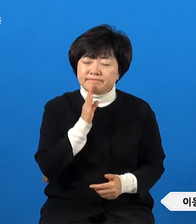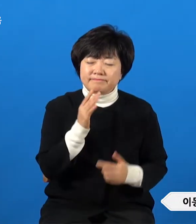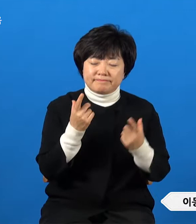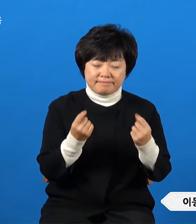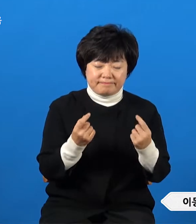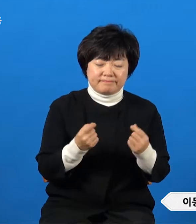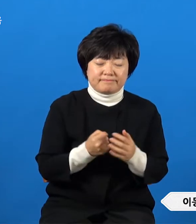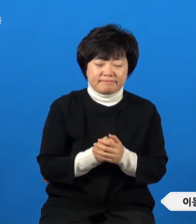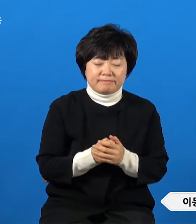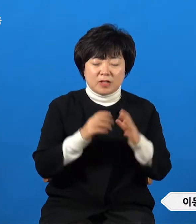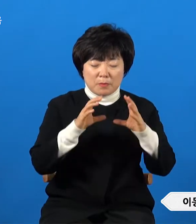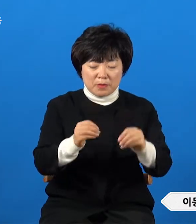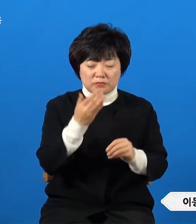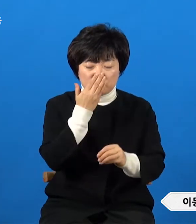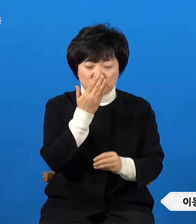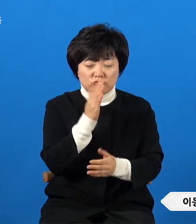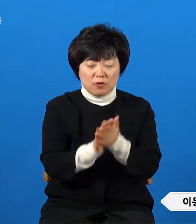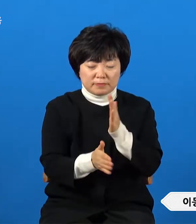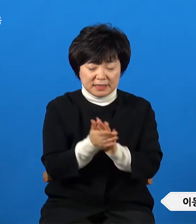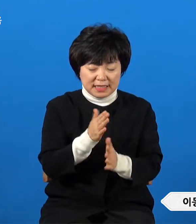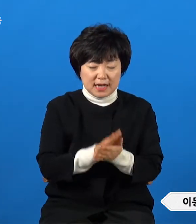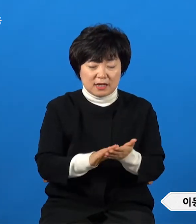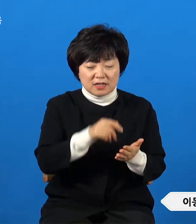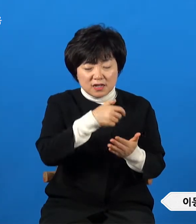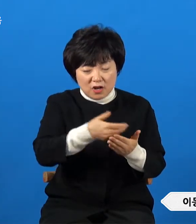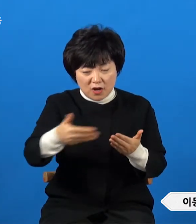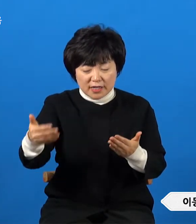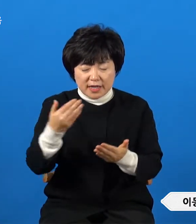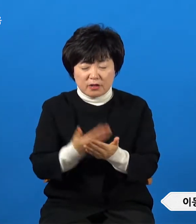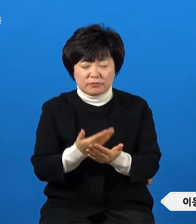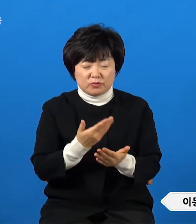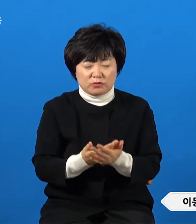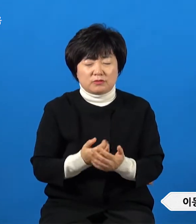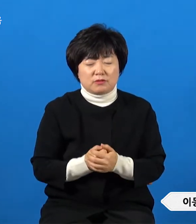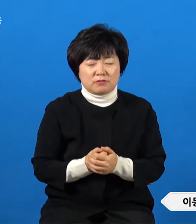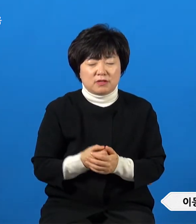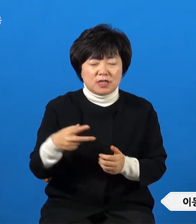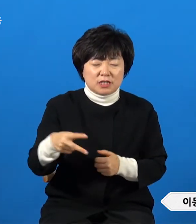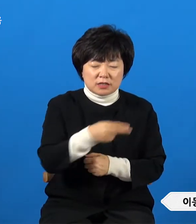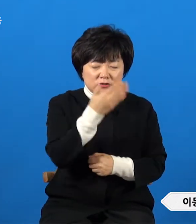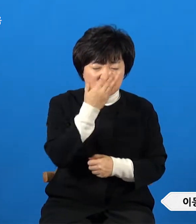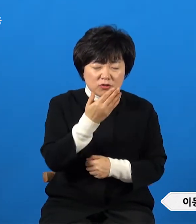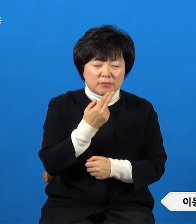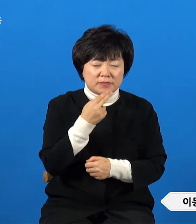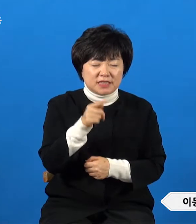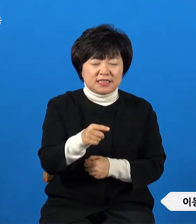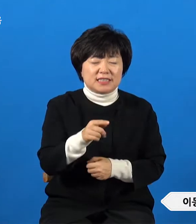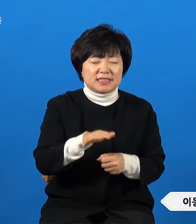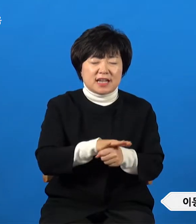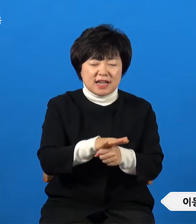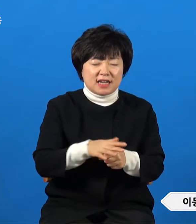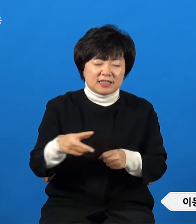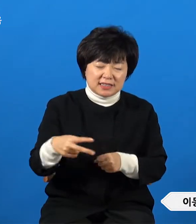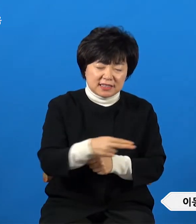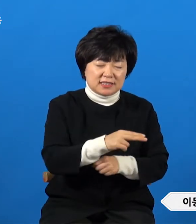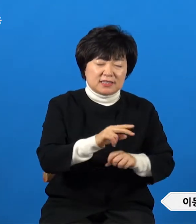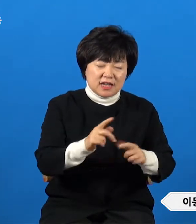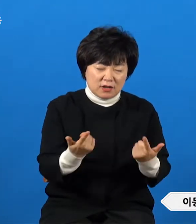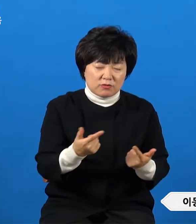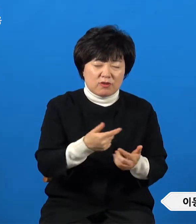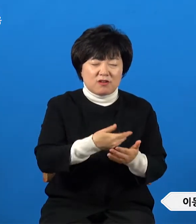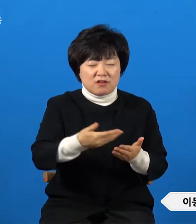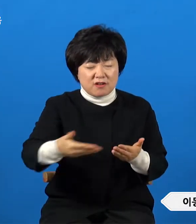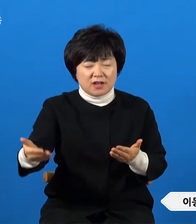그렇습니다. 멈출 수 없는 사랑 흘러가게 하옵소서. 끊어질 수 없는 이 사랑 끊어지지 않고